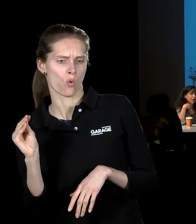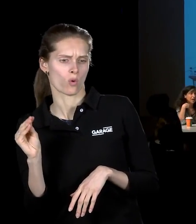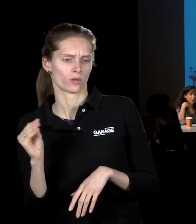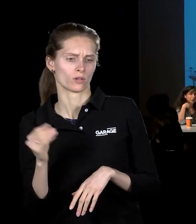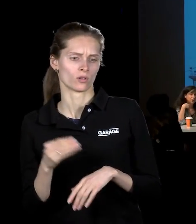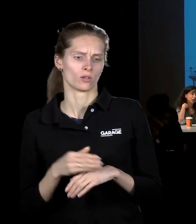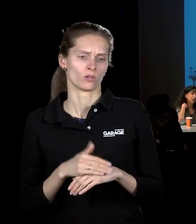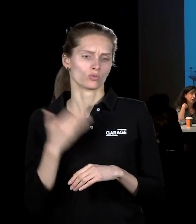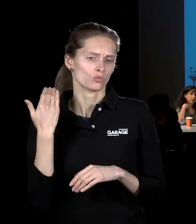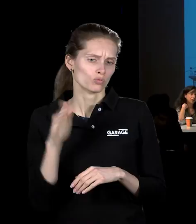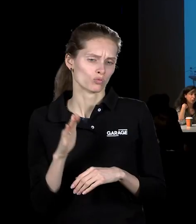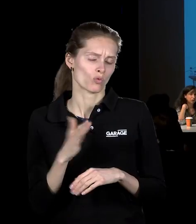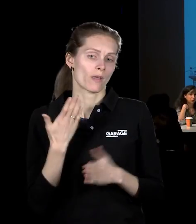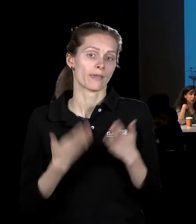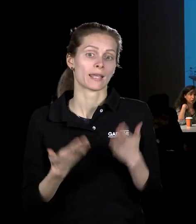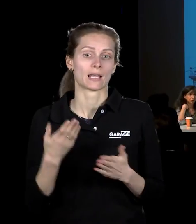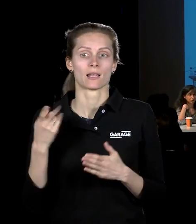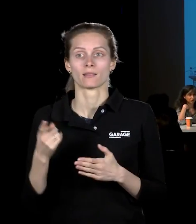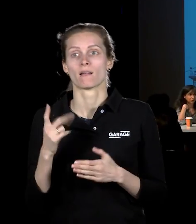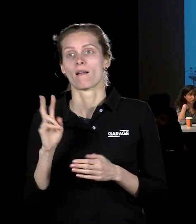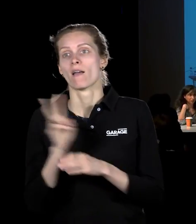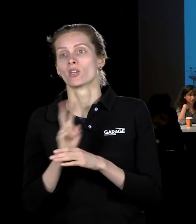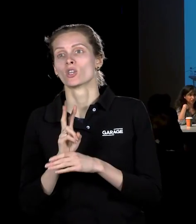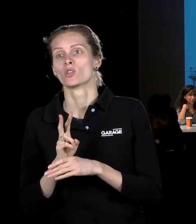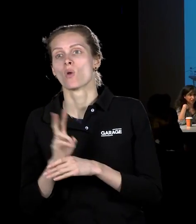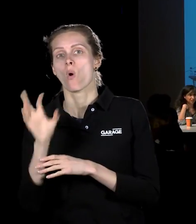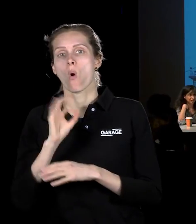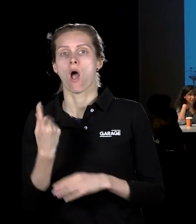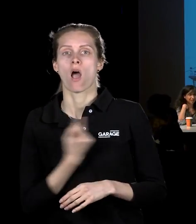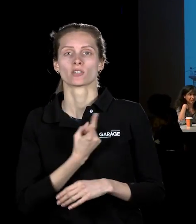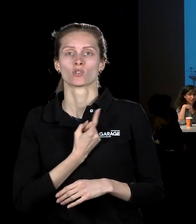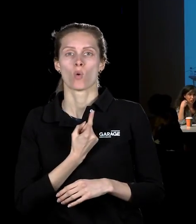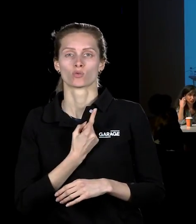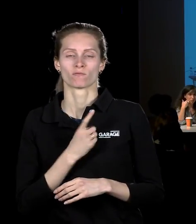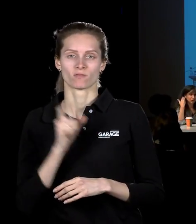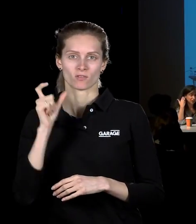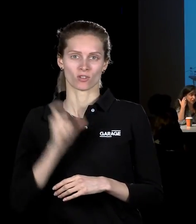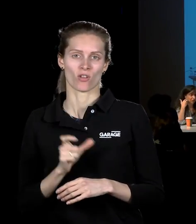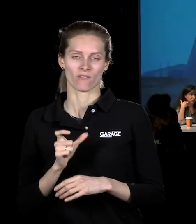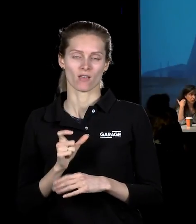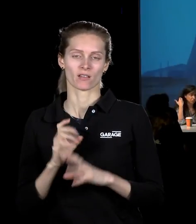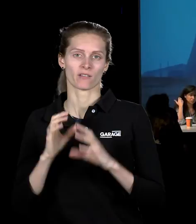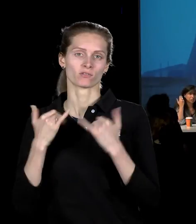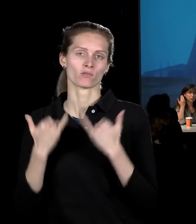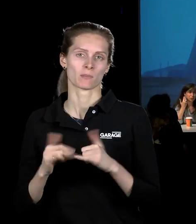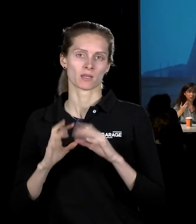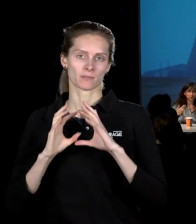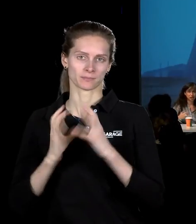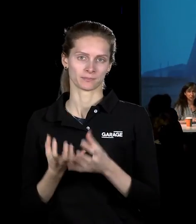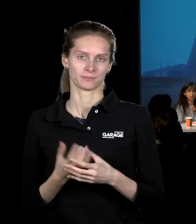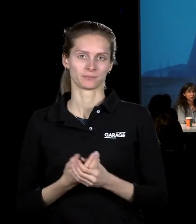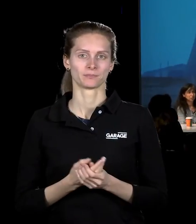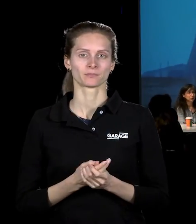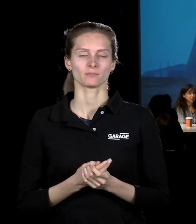эмоциональное, либо это экзистенциальное кино про одиночество человека в современном мире. и что именно эти как бы